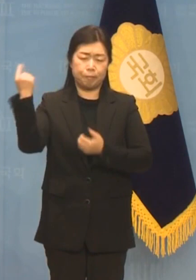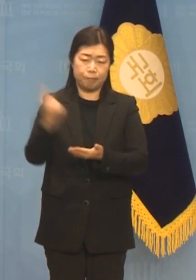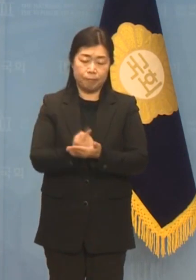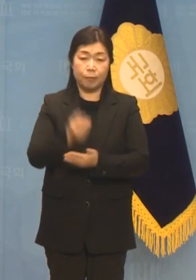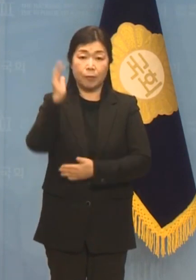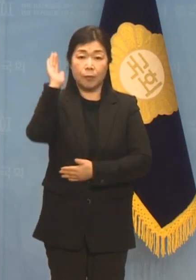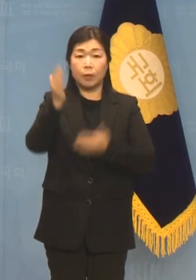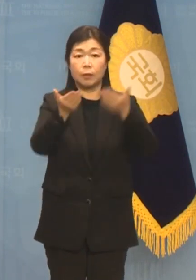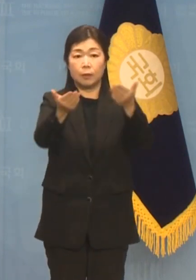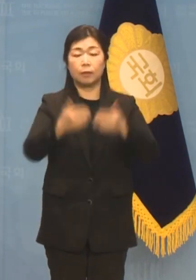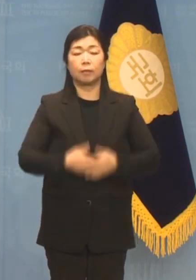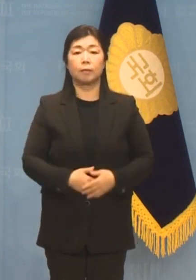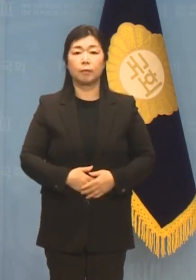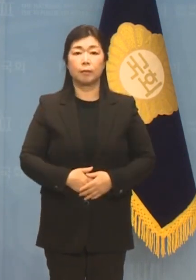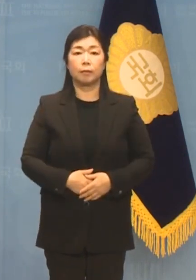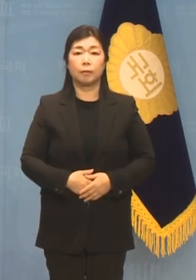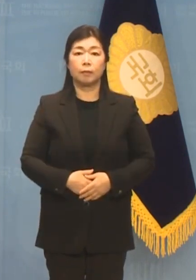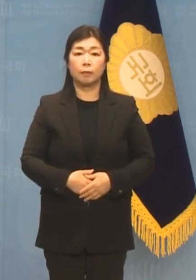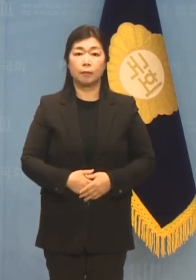섰습니다.